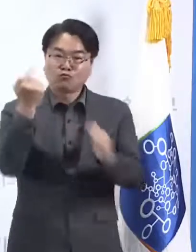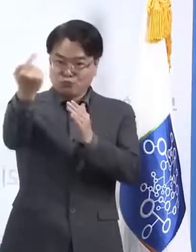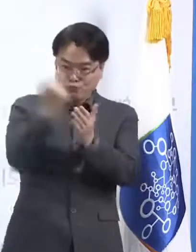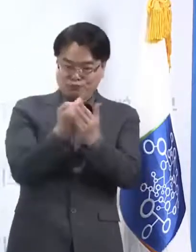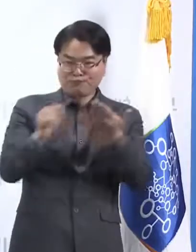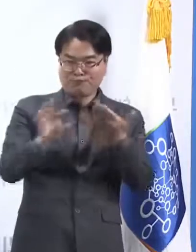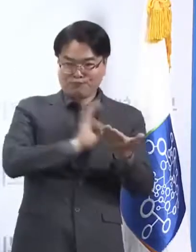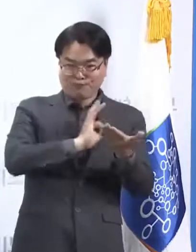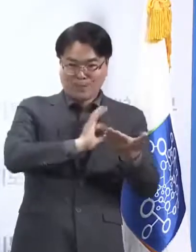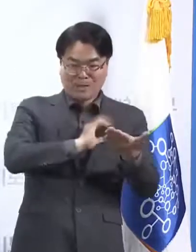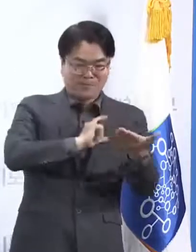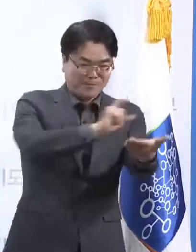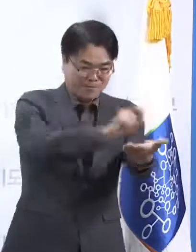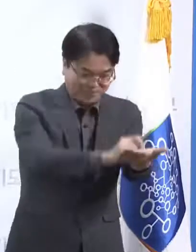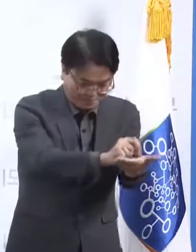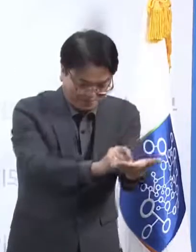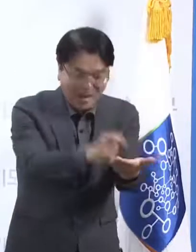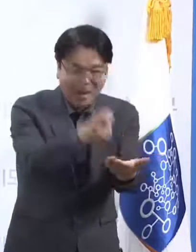등등의